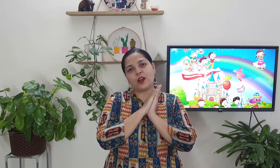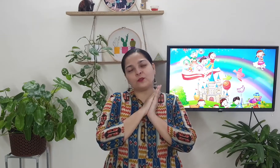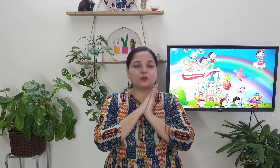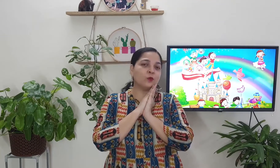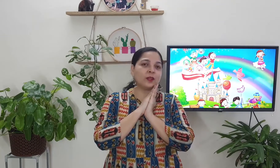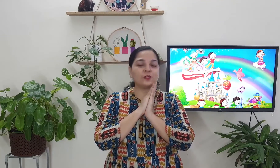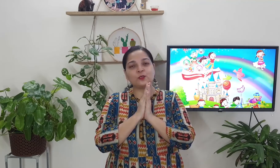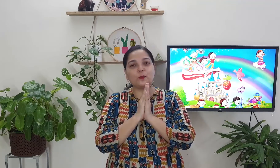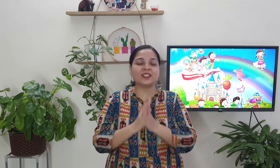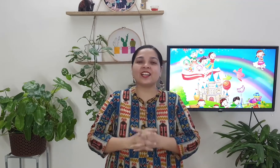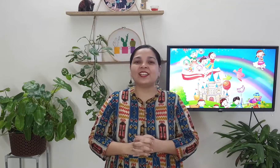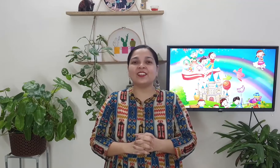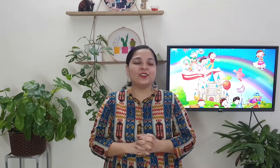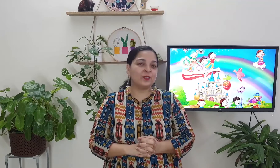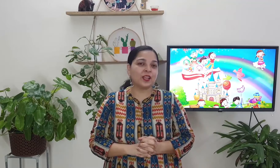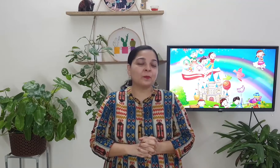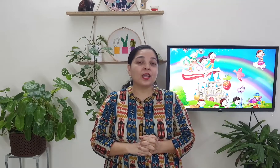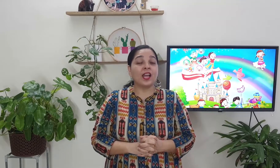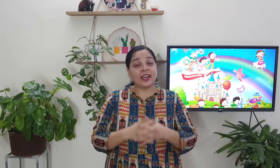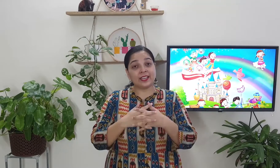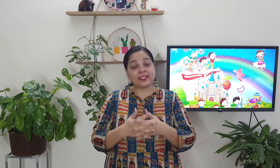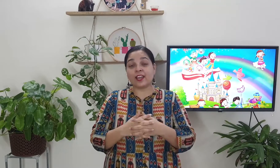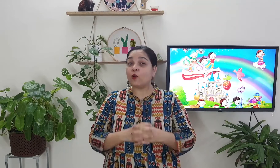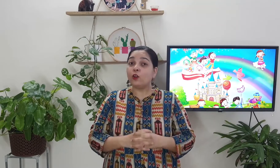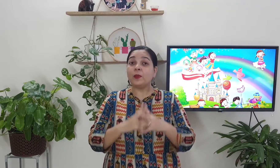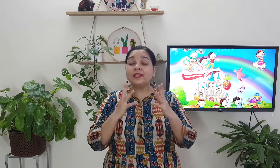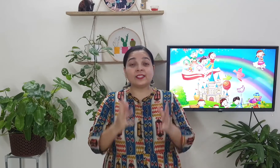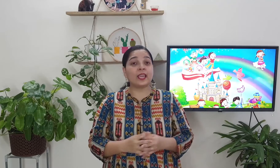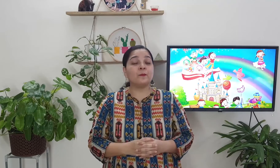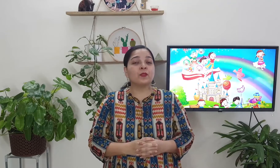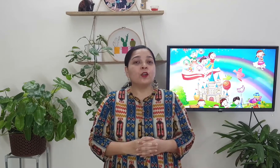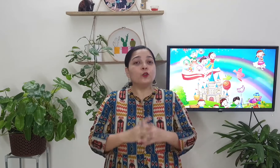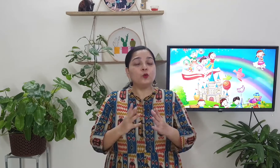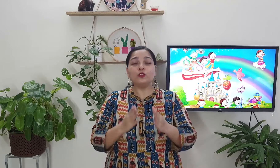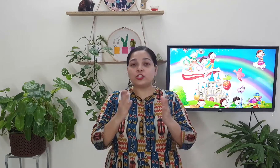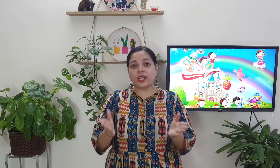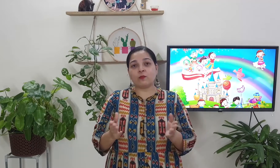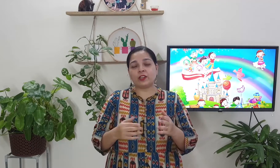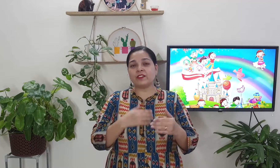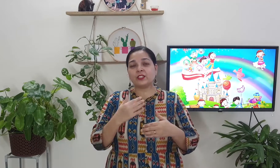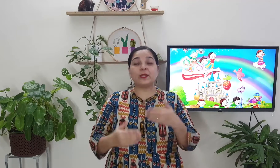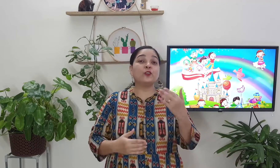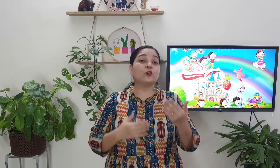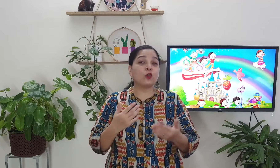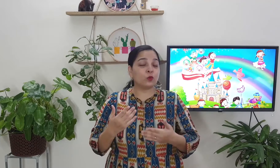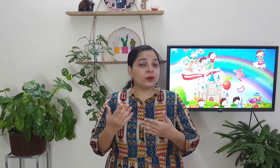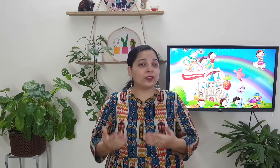நிறைய நிகழ்ச்சிகள். ஹல்லேலூயா. நான் எப்போதும் சொல்வது போல், உங்கள் நண்பர்களுடன் இந்த லிங்கை பகிர்ந்து